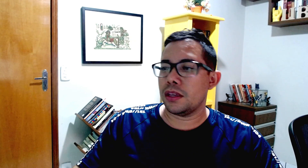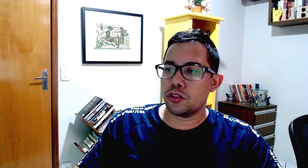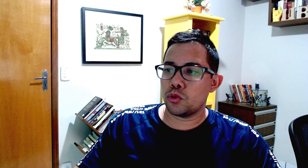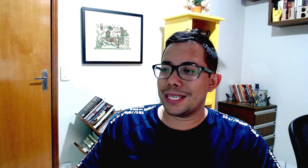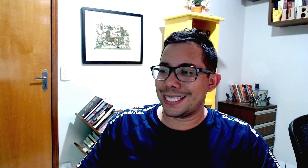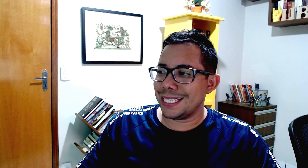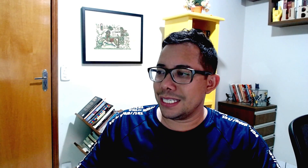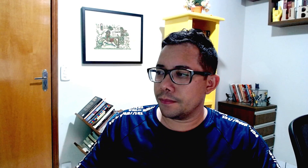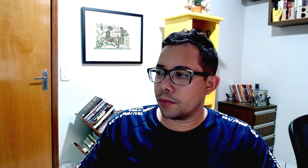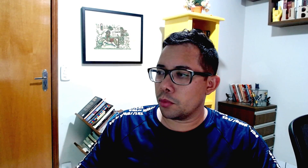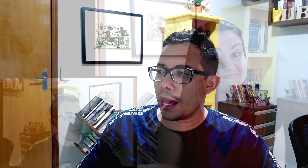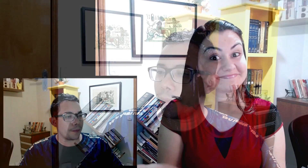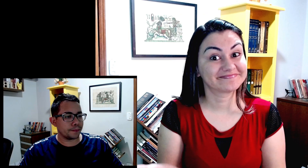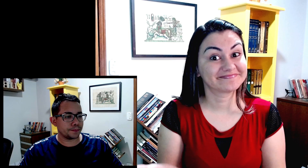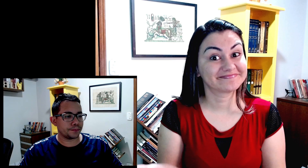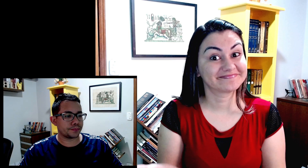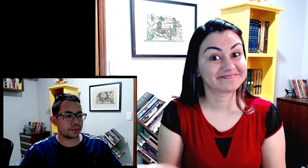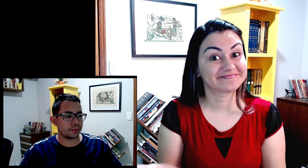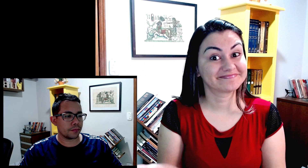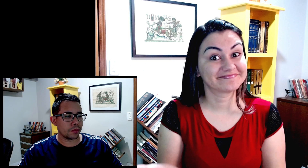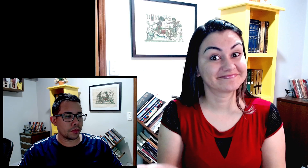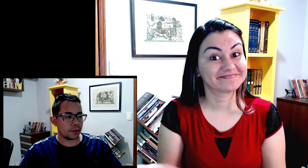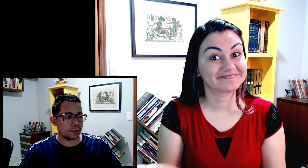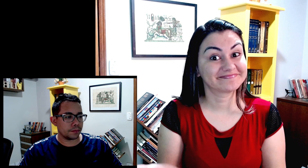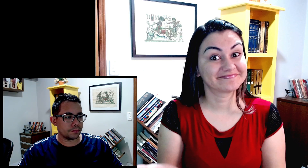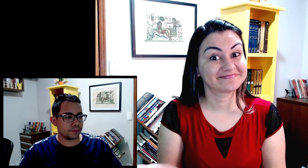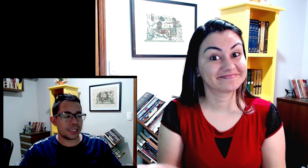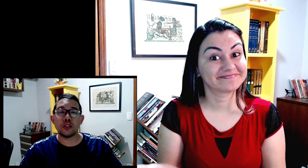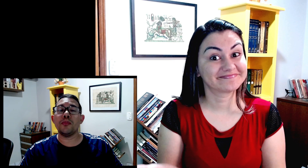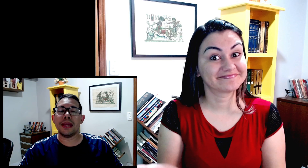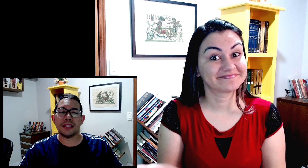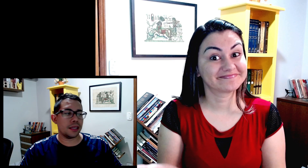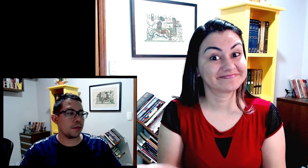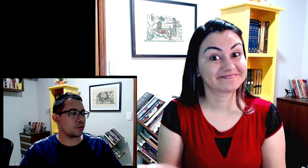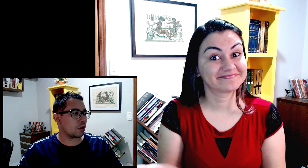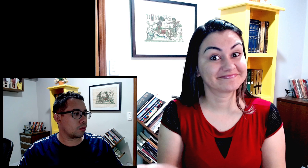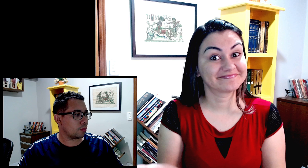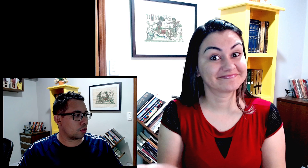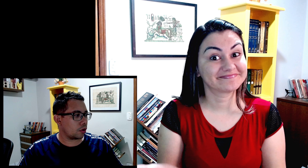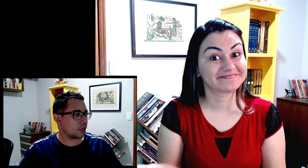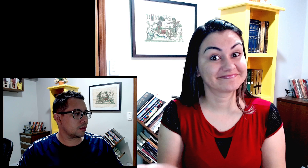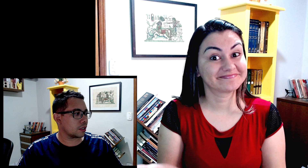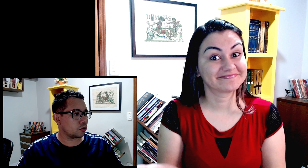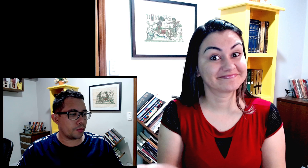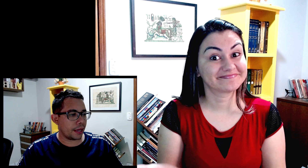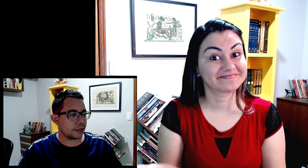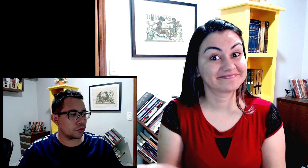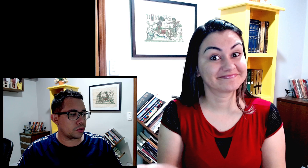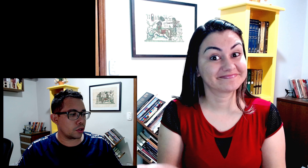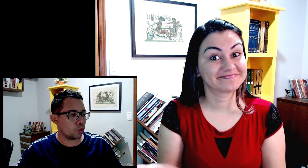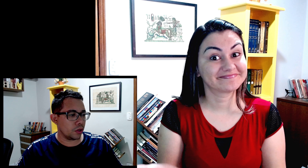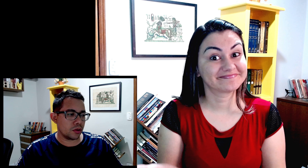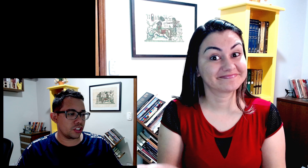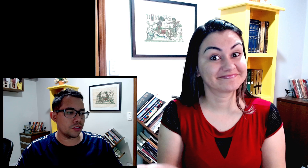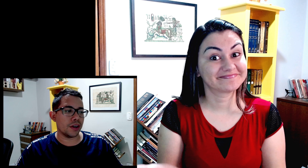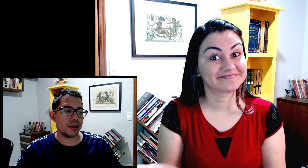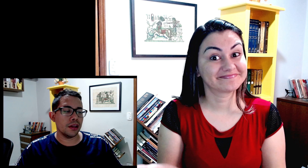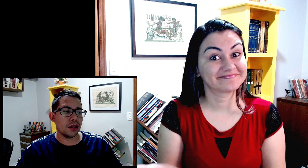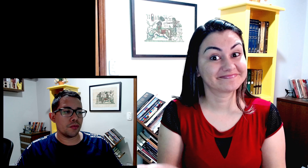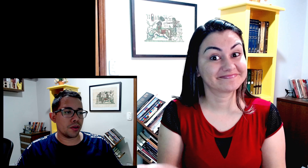isso aqui. Vamos lá. Tá tudo bem até aqui, pessoal? Coloca aí se tá tudo bem, tudo tranquilo. A gente vai